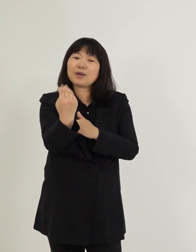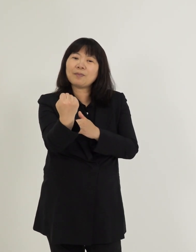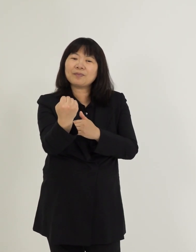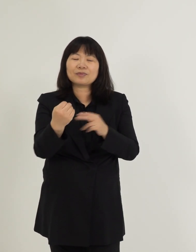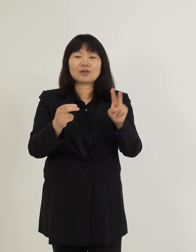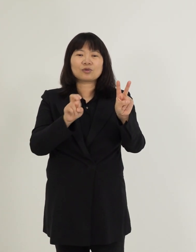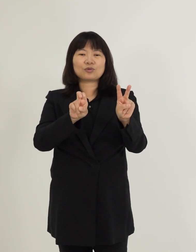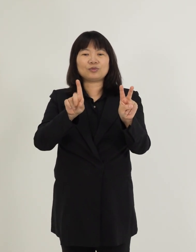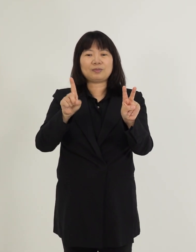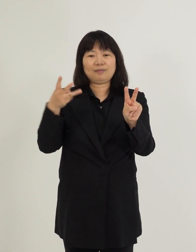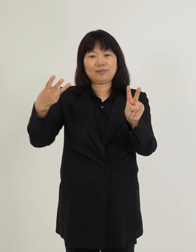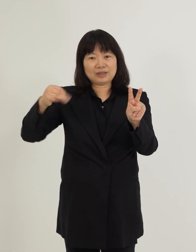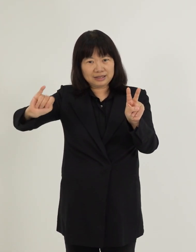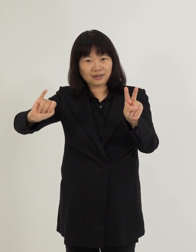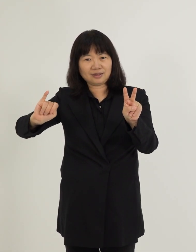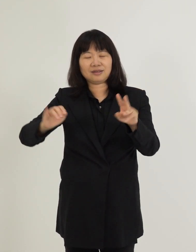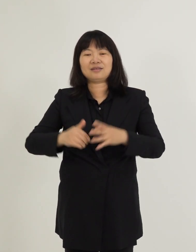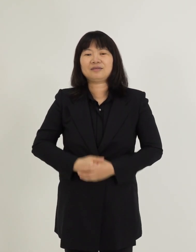우리는